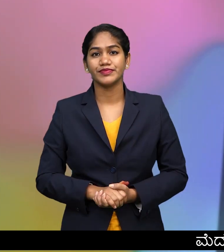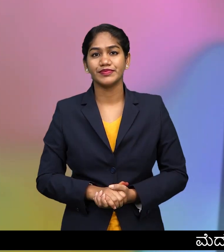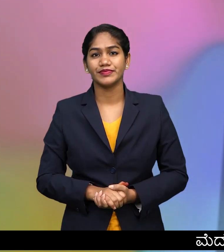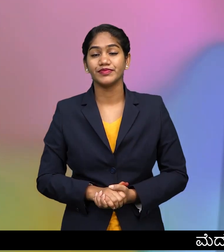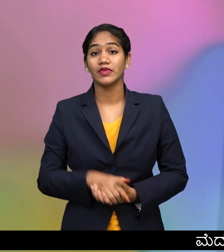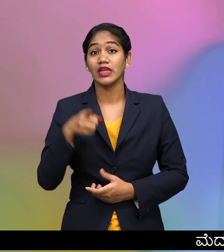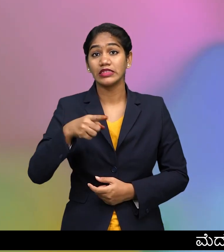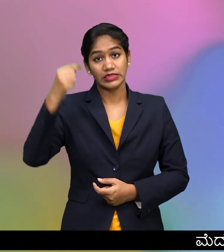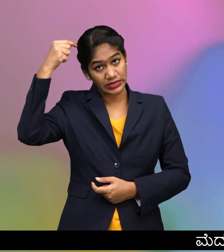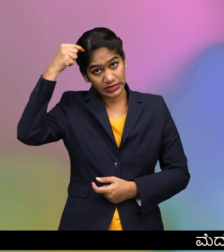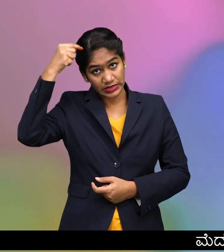ಮೆದುಳು ಸುಮಾರು